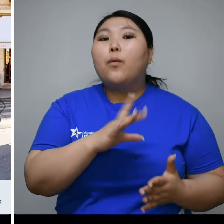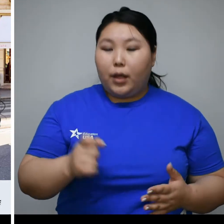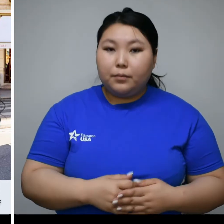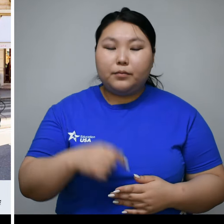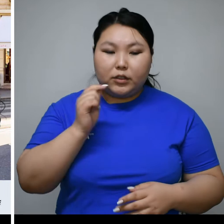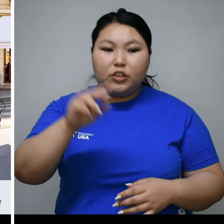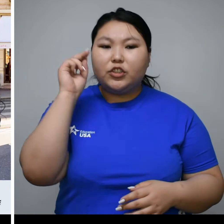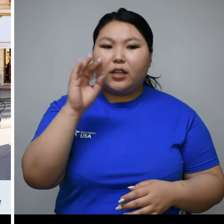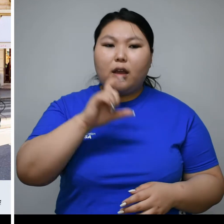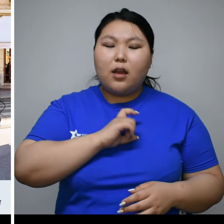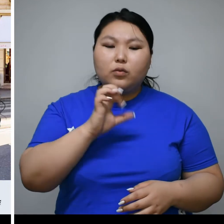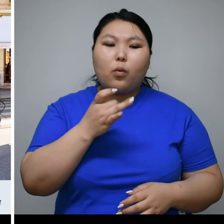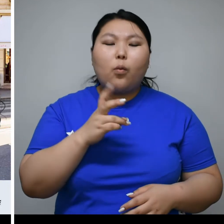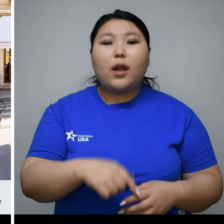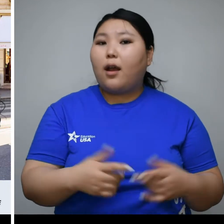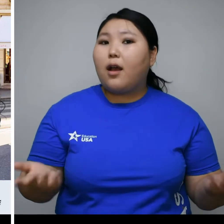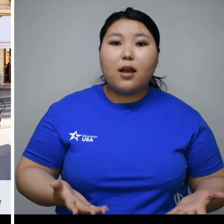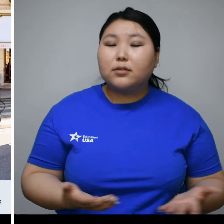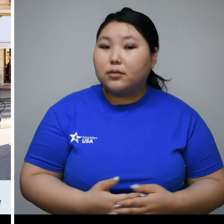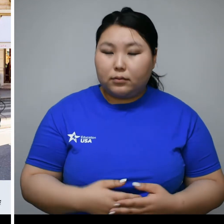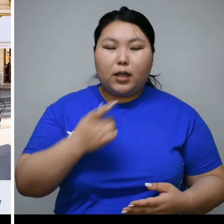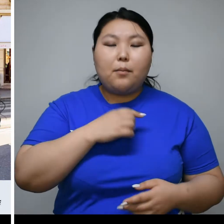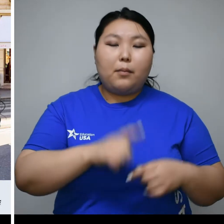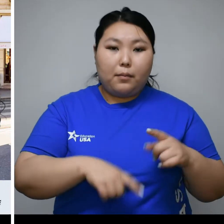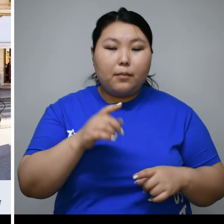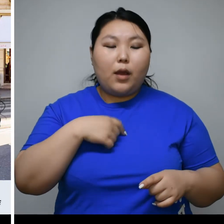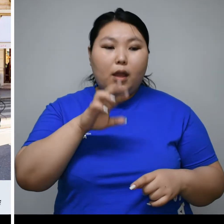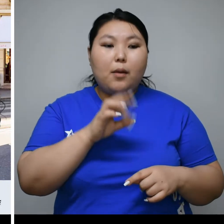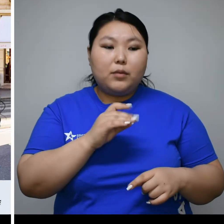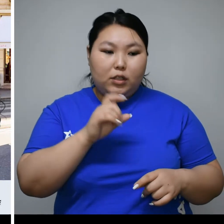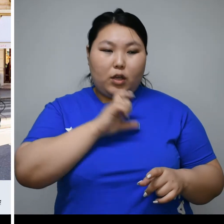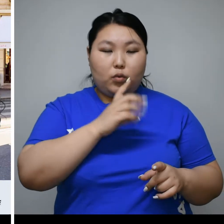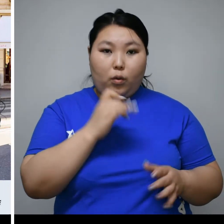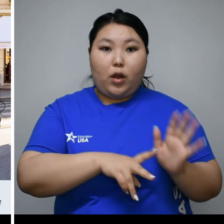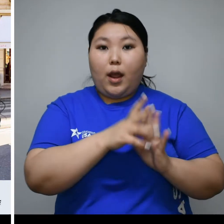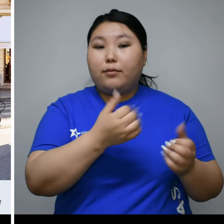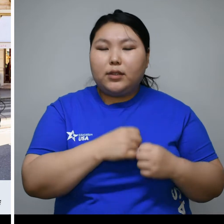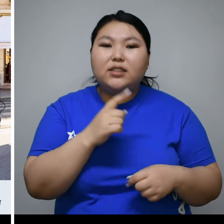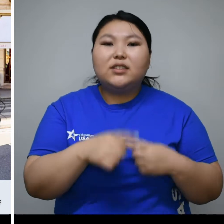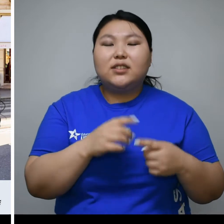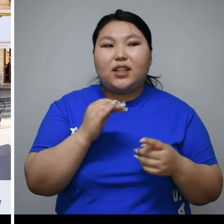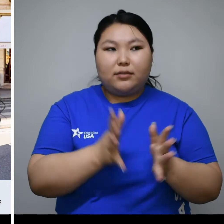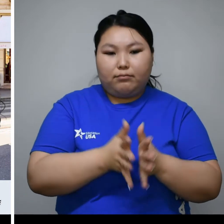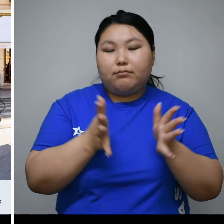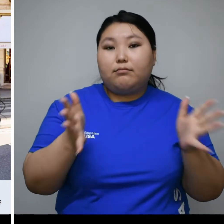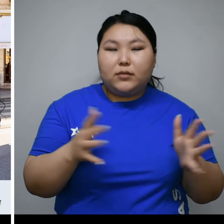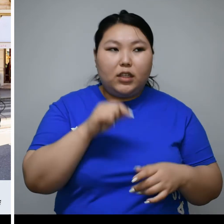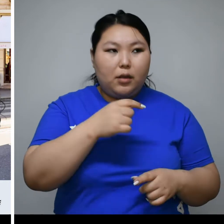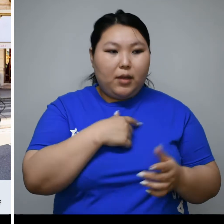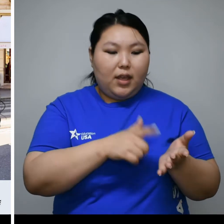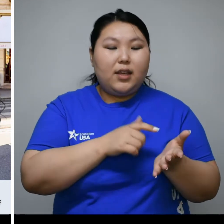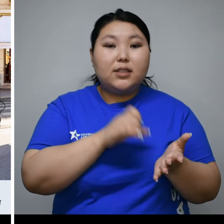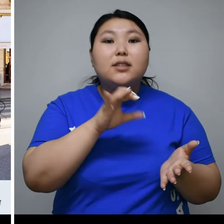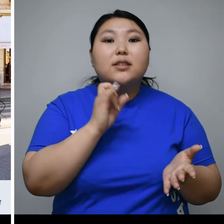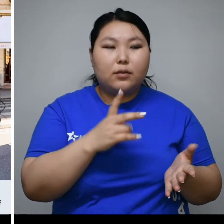те тэр чанартай их сурвалж гэж аль нь За тиймээ ямар ч их сурвалжаас авсан тэрийгээ яг яаж дэлгэрэнгүй тэрийг